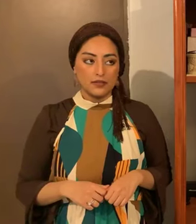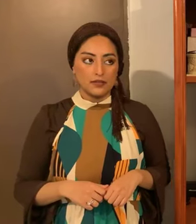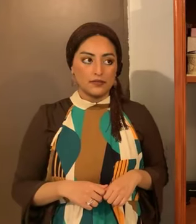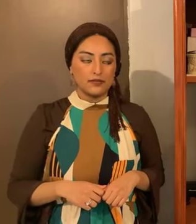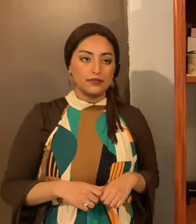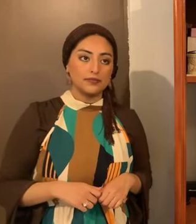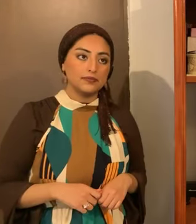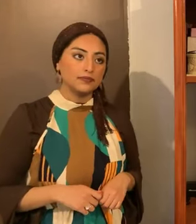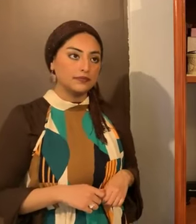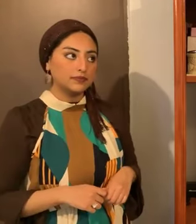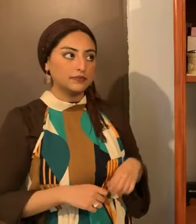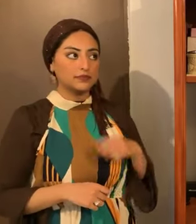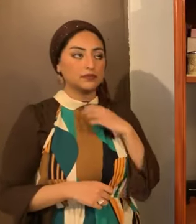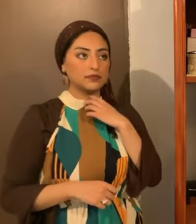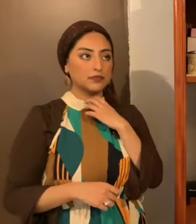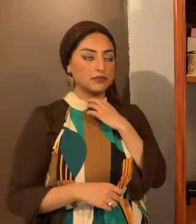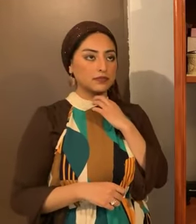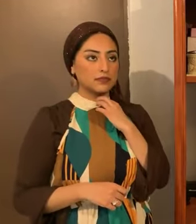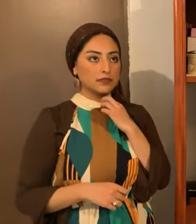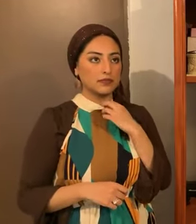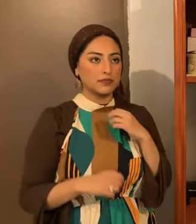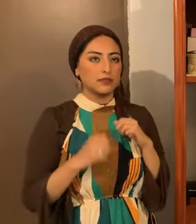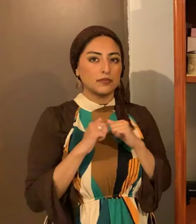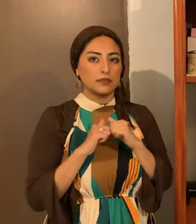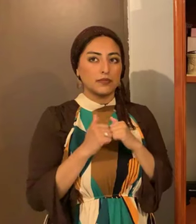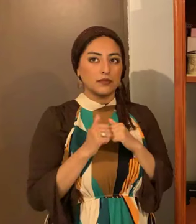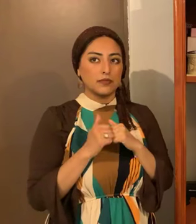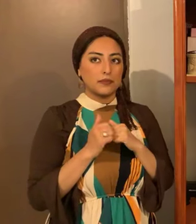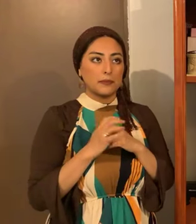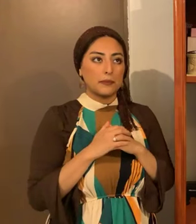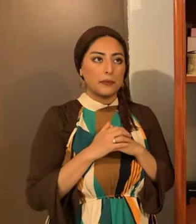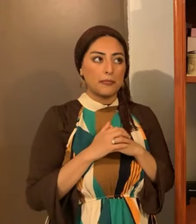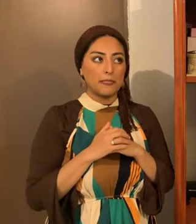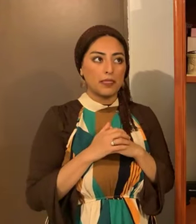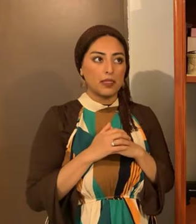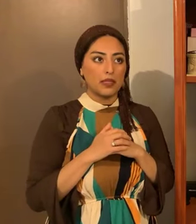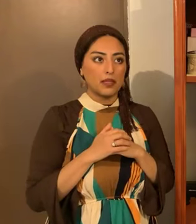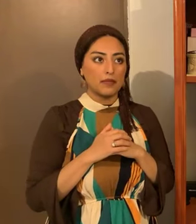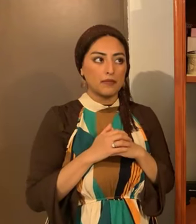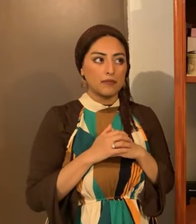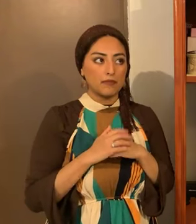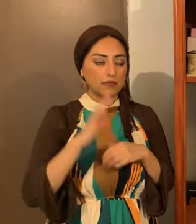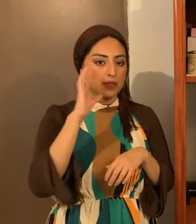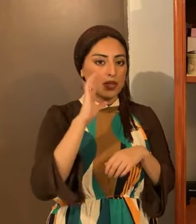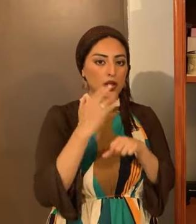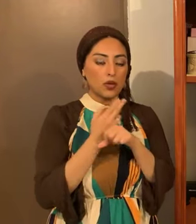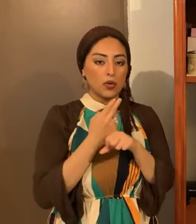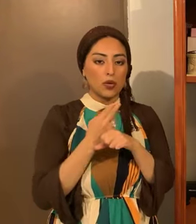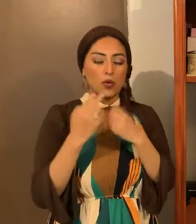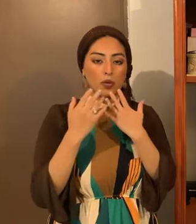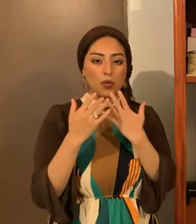por ejemplo, ¿cómo pudiera haber sido la métrica?